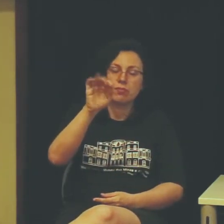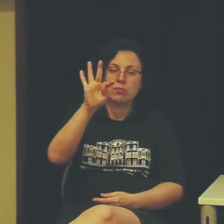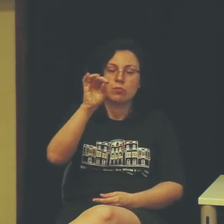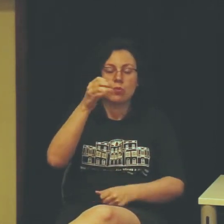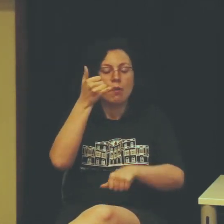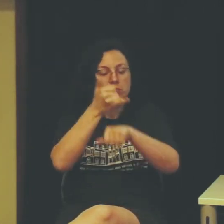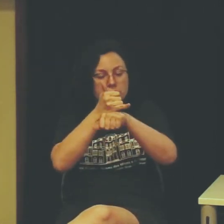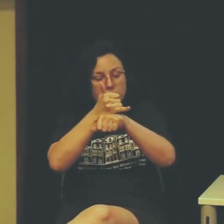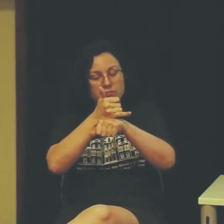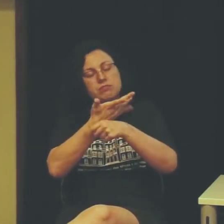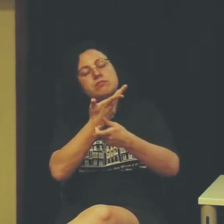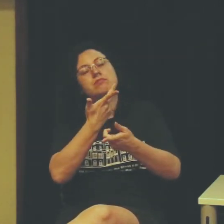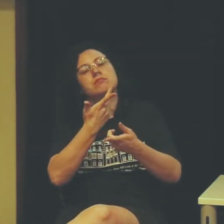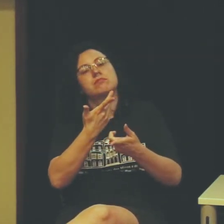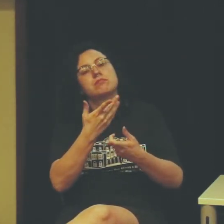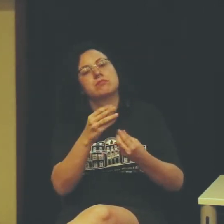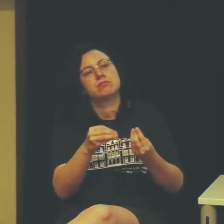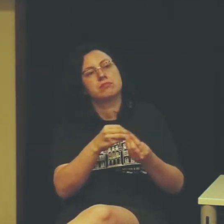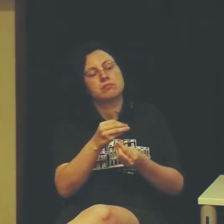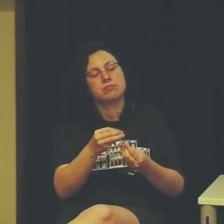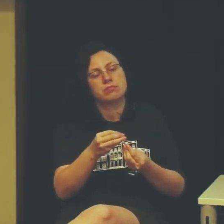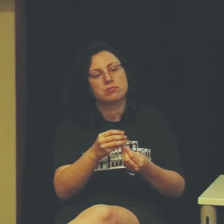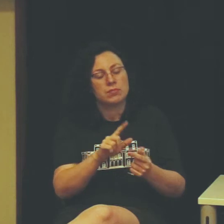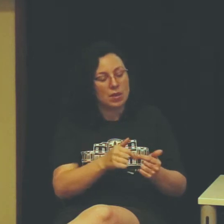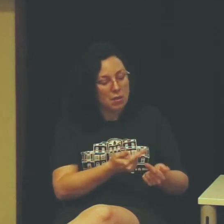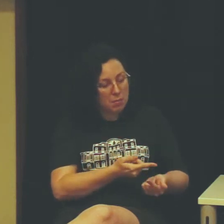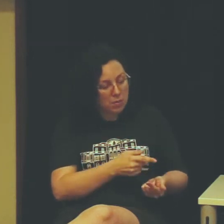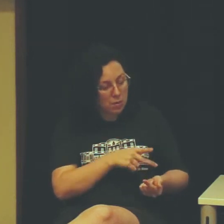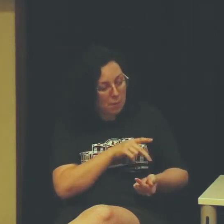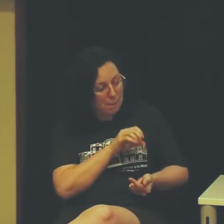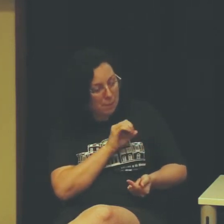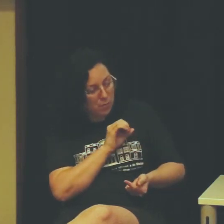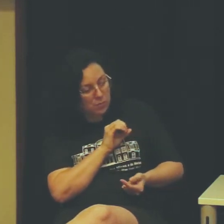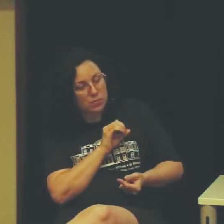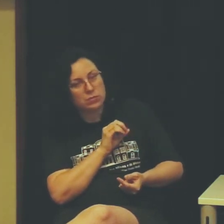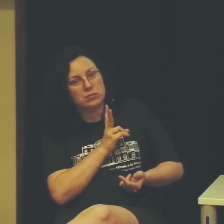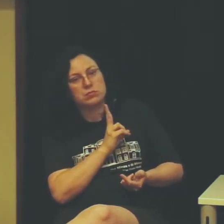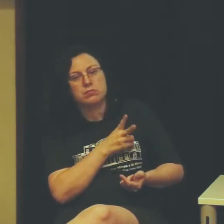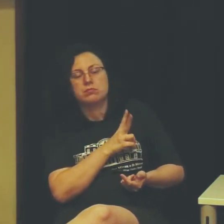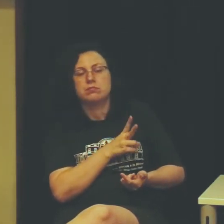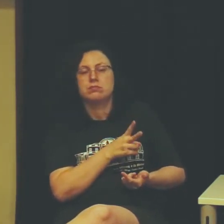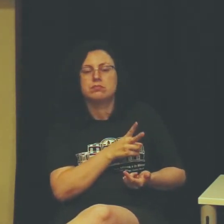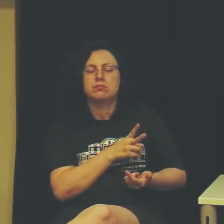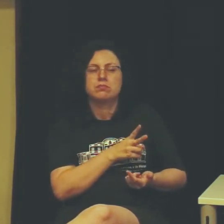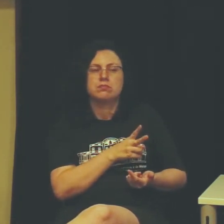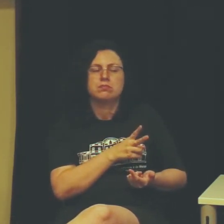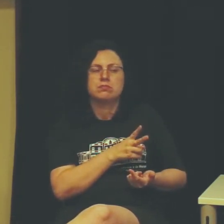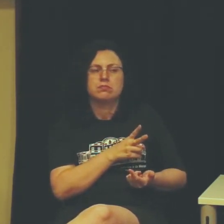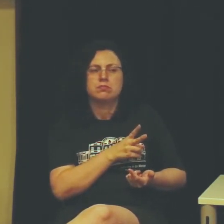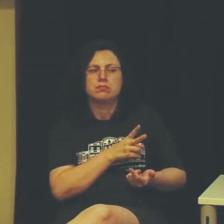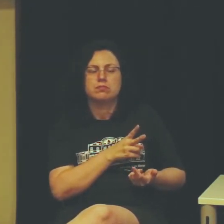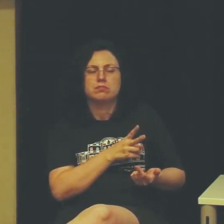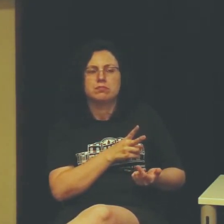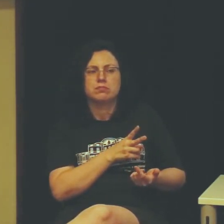essa solução é evaporada, o pó vermelho voltava a se dissolver em ácido clorídrico e ele se precipitava também com outros